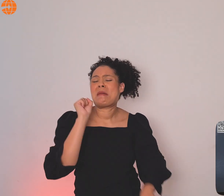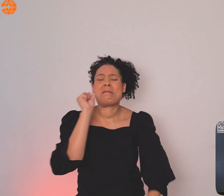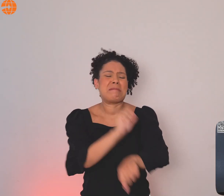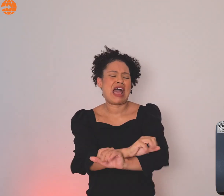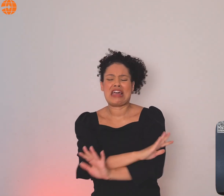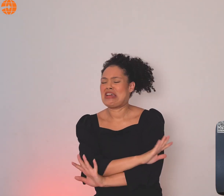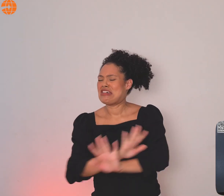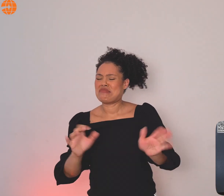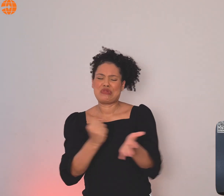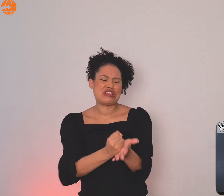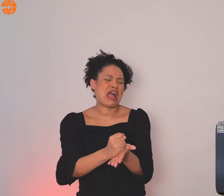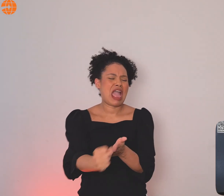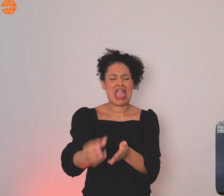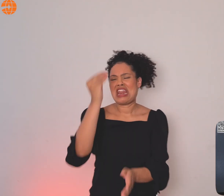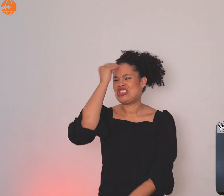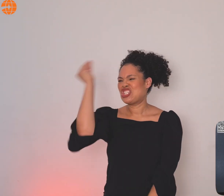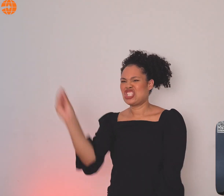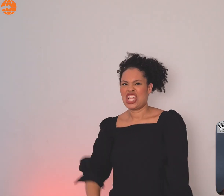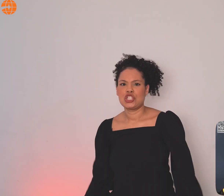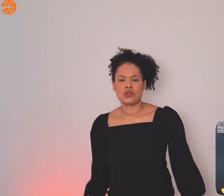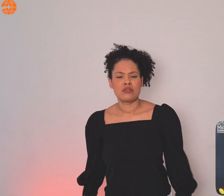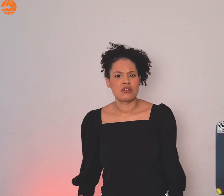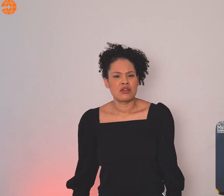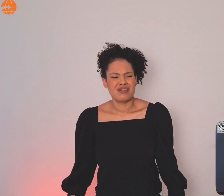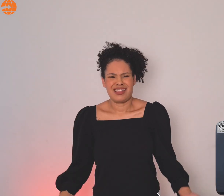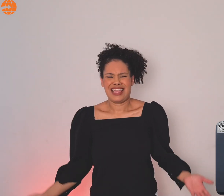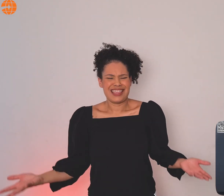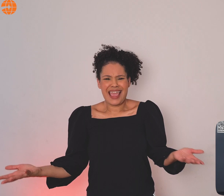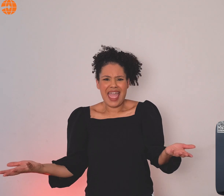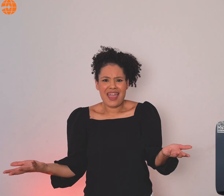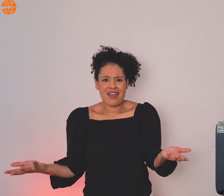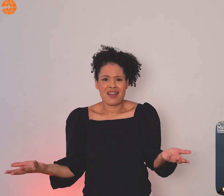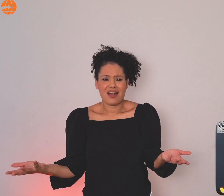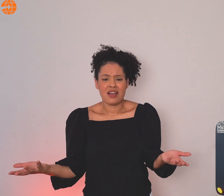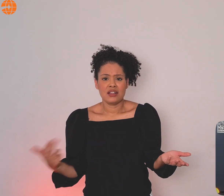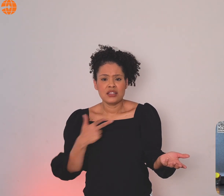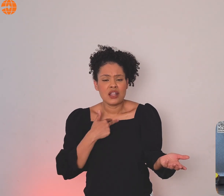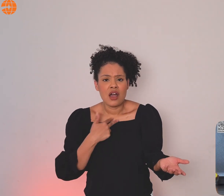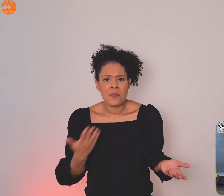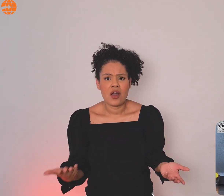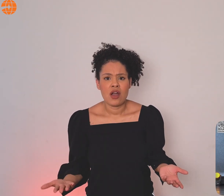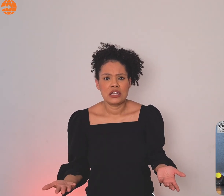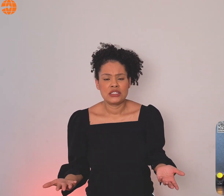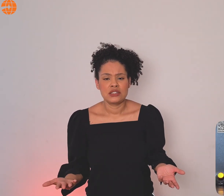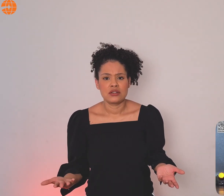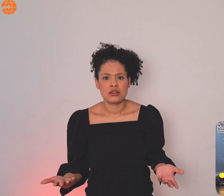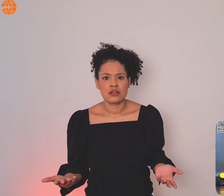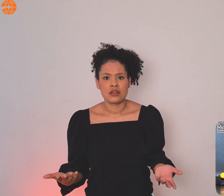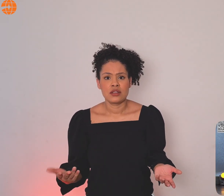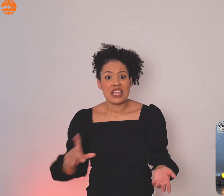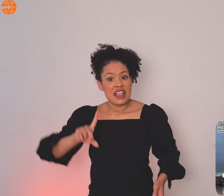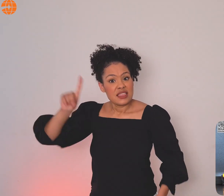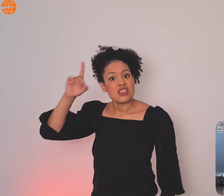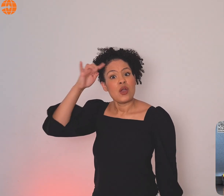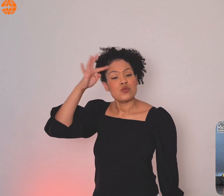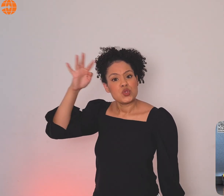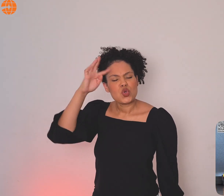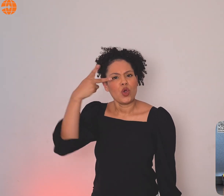Você está pegando os seus problemas e transformando na interrupção dos sonhos de Deus.